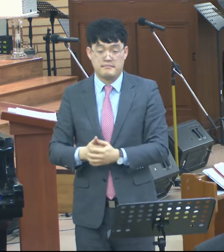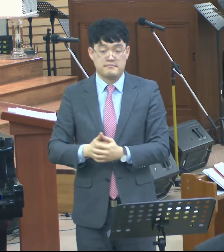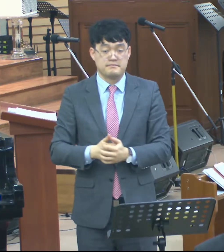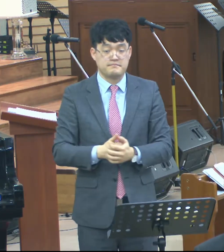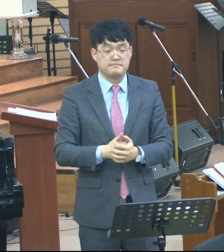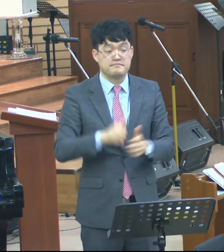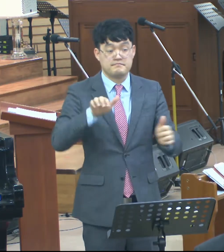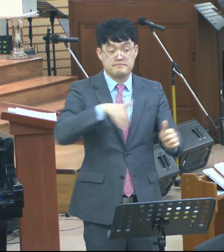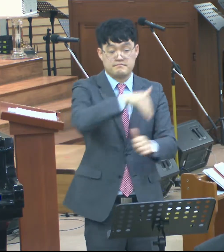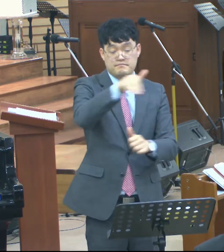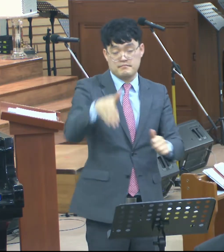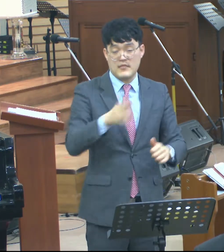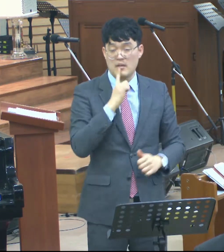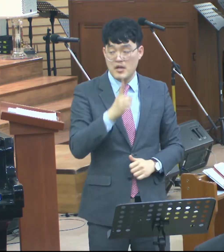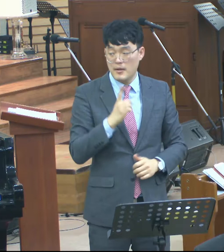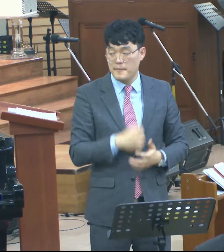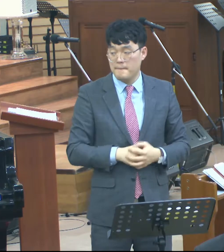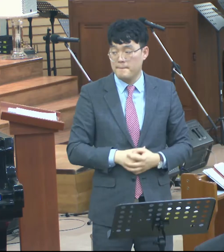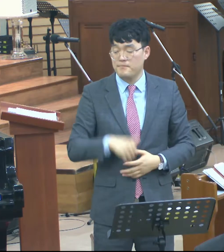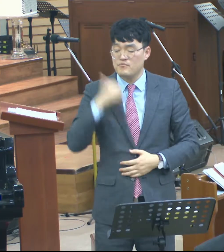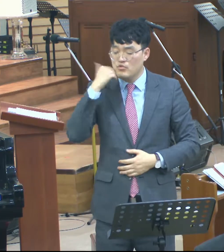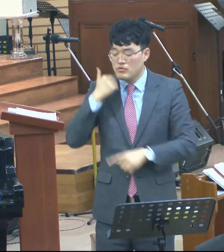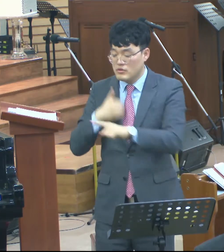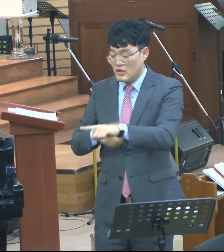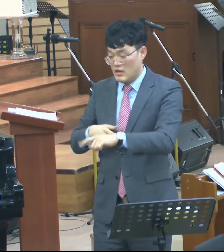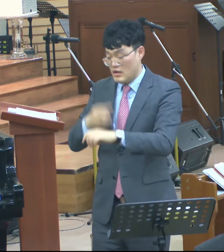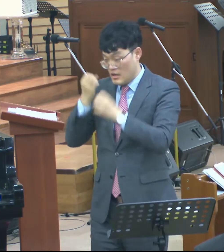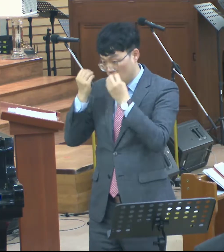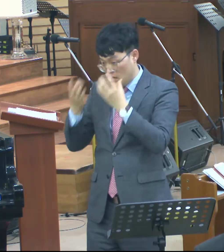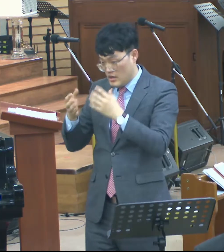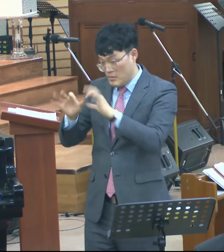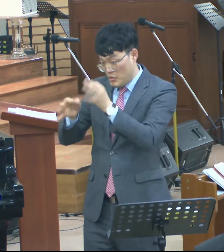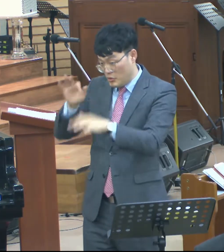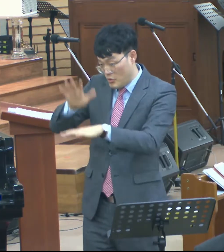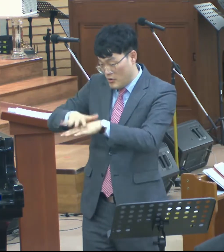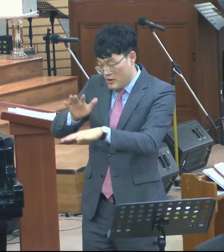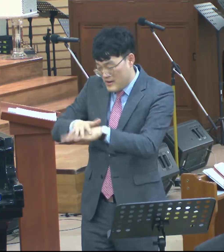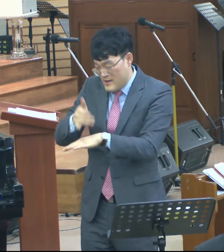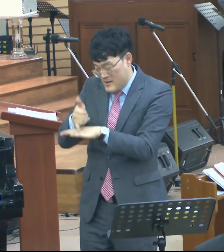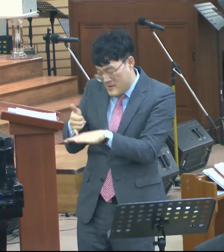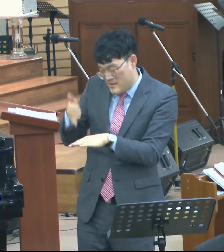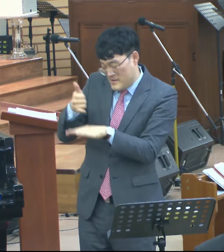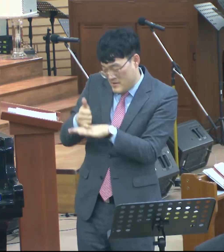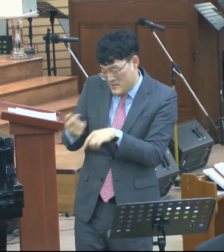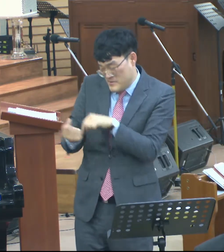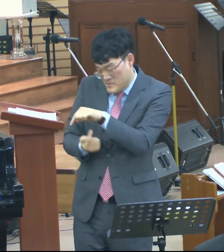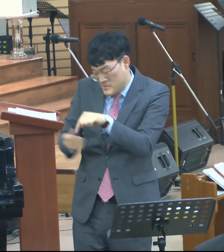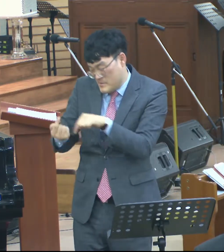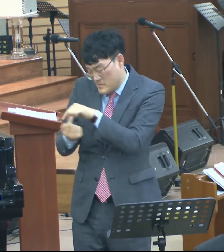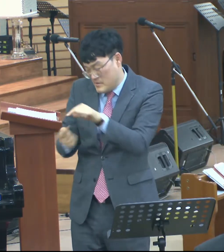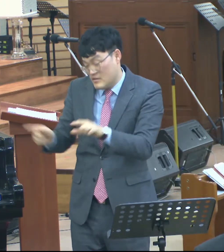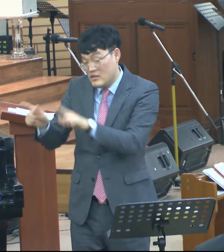누구는 포도원이 생업의 전부인데 누구는 눈요기 하는 정원을 만들려고 해요.